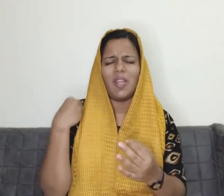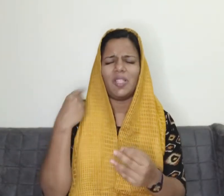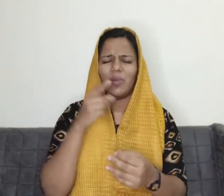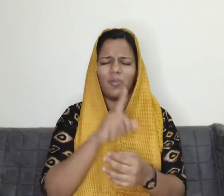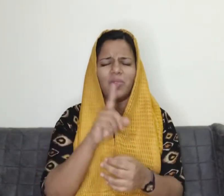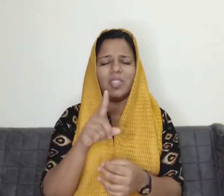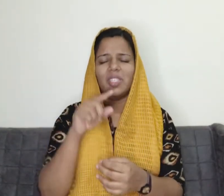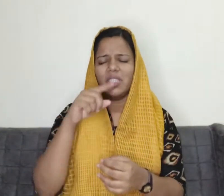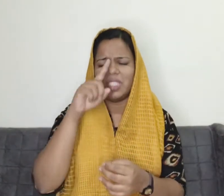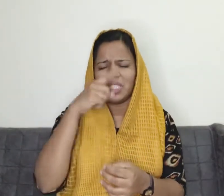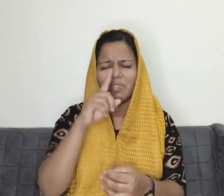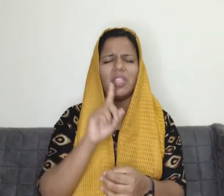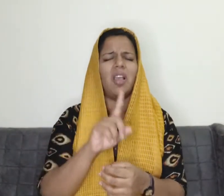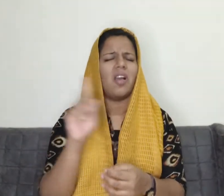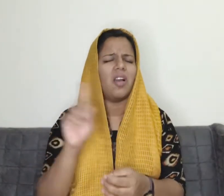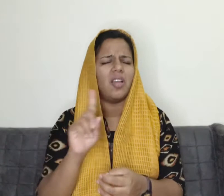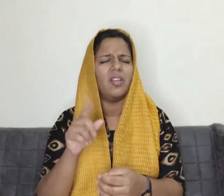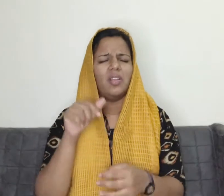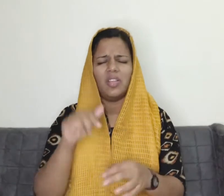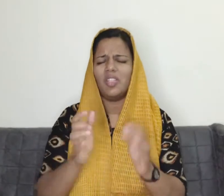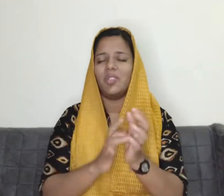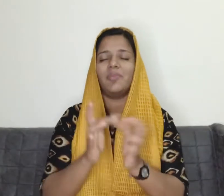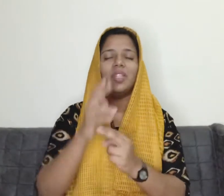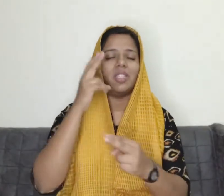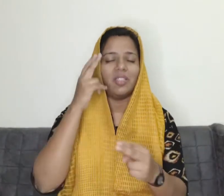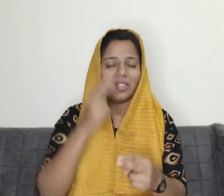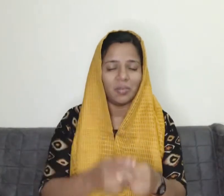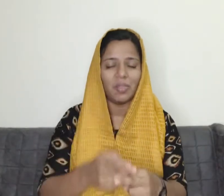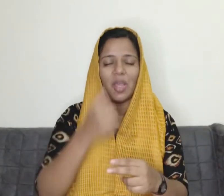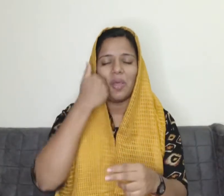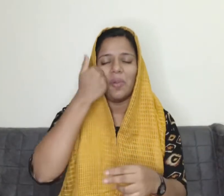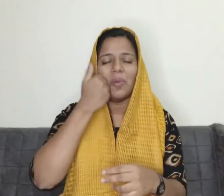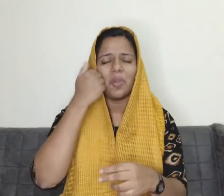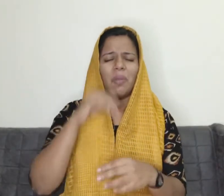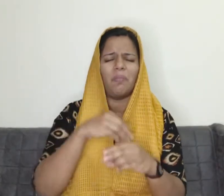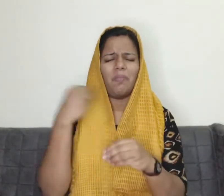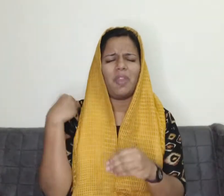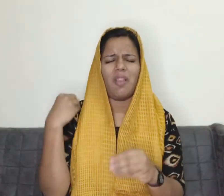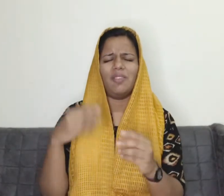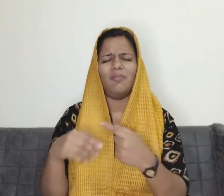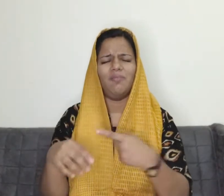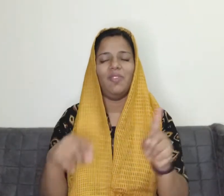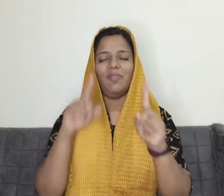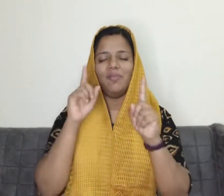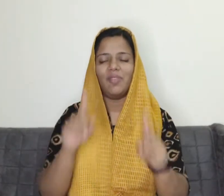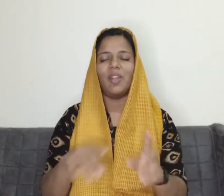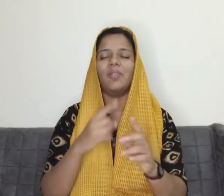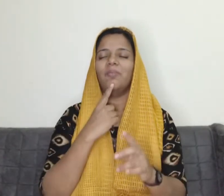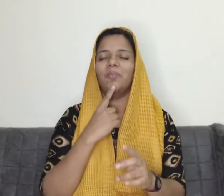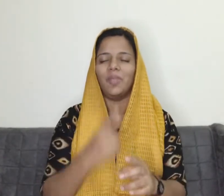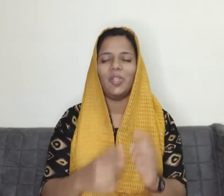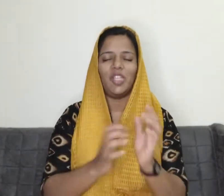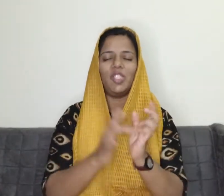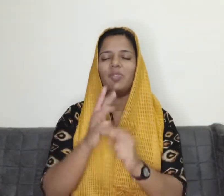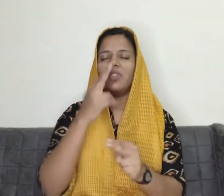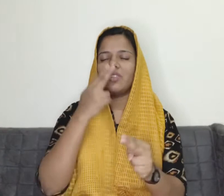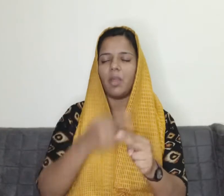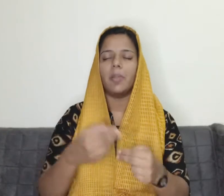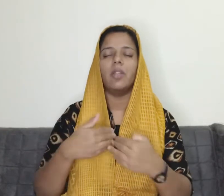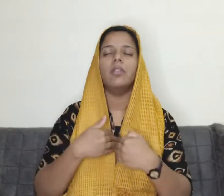ആമേൻ, വ്യക്തികളുടെ ജീവിതങ്ങൾ, വ്യക്തികളിൽ നിന്ന് യേശുവിൻ്റെ നാമത്തിൽ കർത്താവ് രോഗക്കെടുതികൾ വിട്ടുമാറുവാൻ കൽപ്പിക്കുക. യേശുവിൻ്റെ നാമത്തിൽ